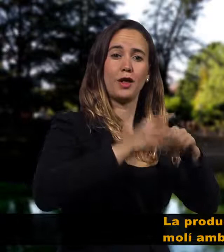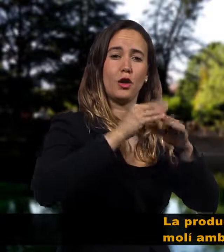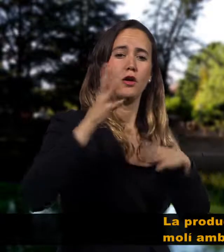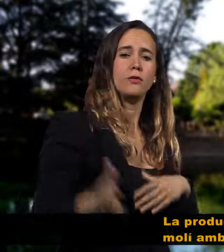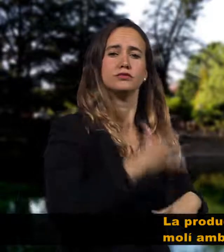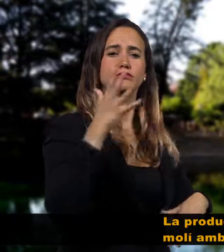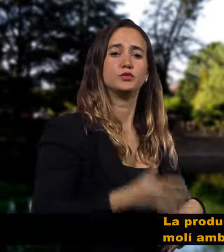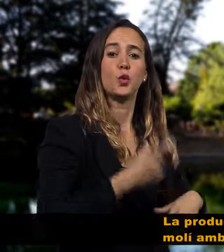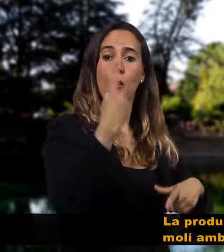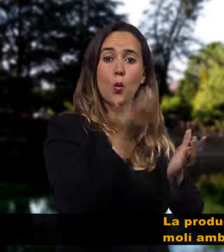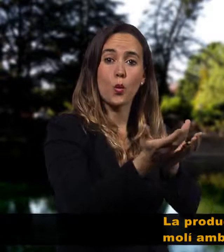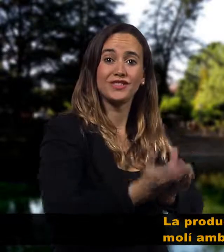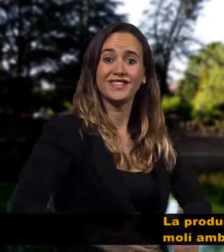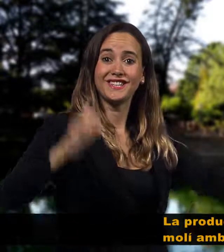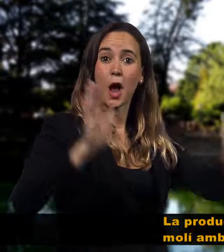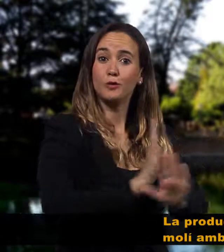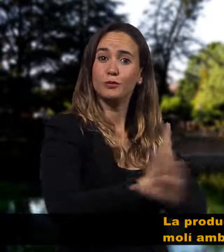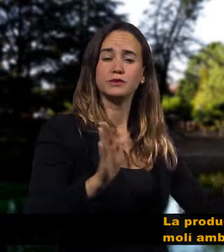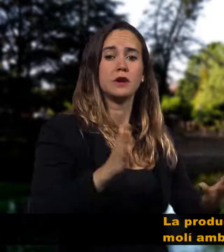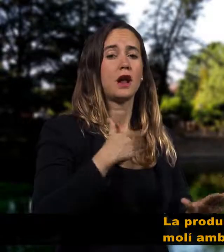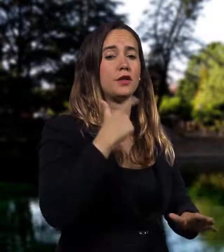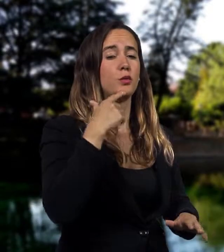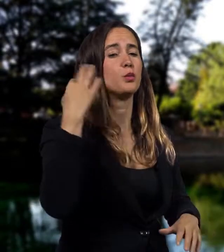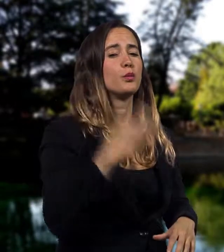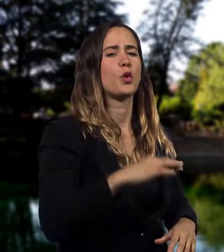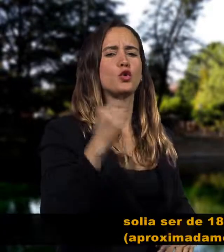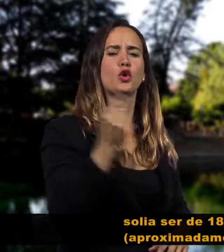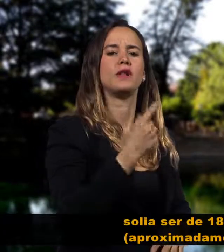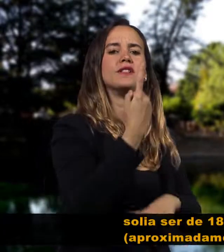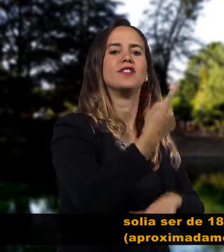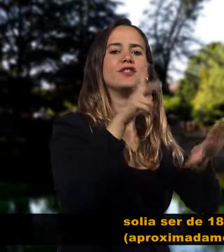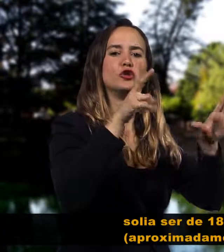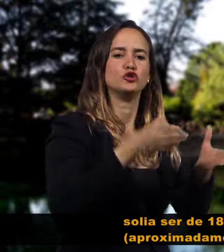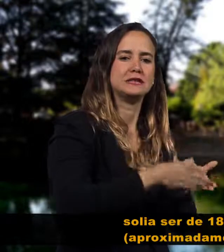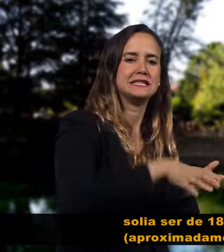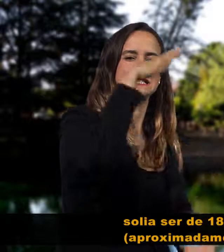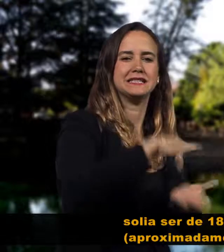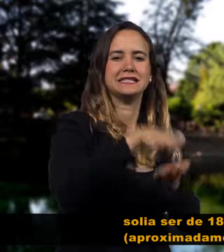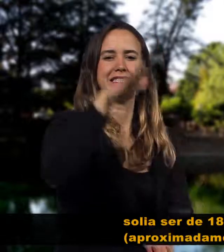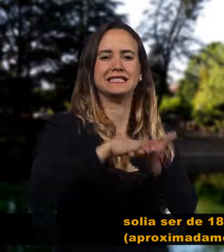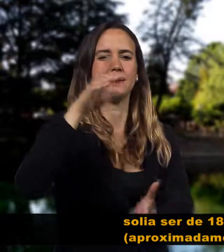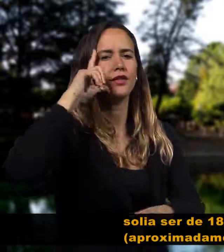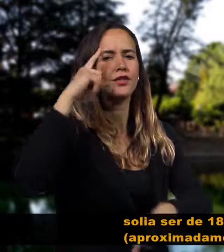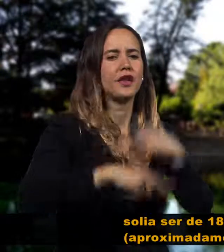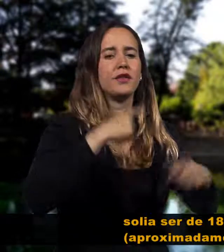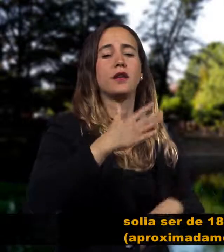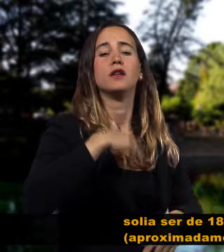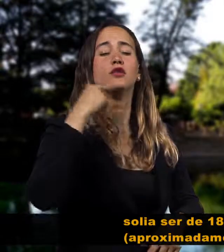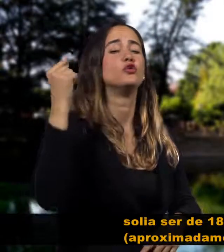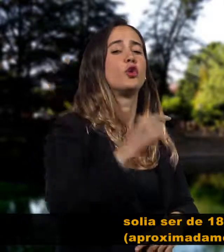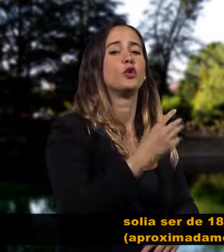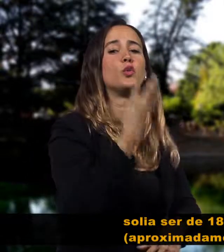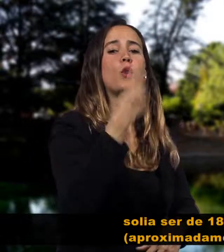La producció d'un molí amb una tina solia ser de 18 postes diàries, aproximadament 4.500 fulls.